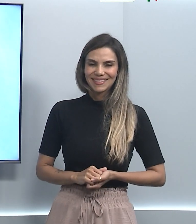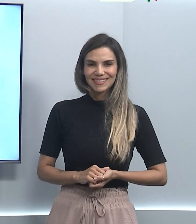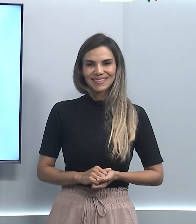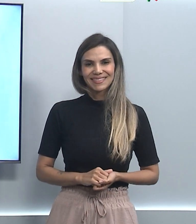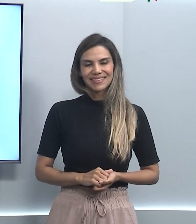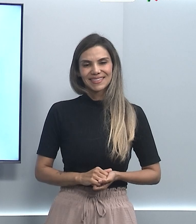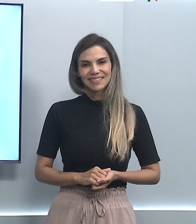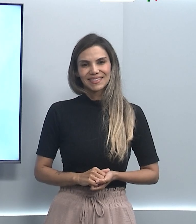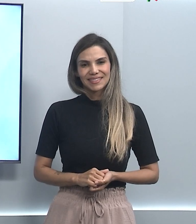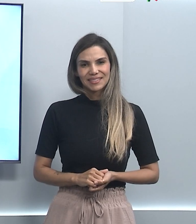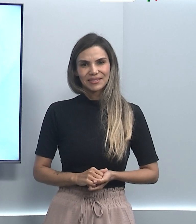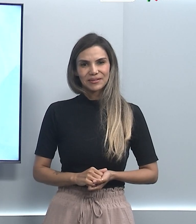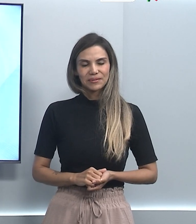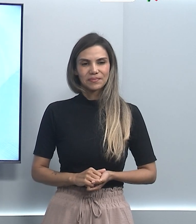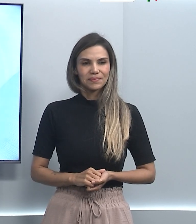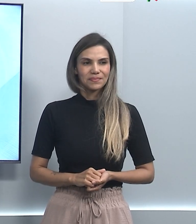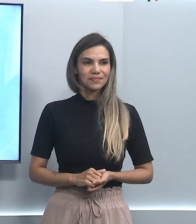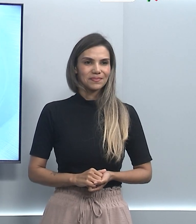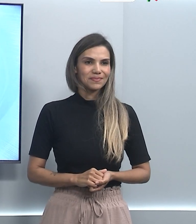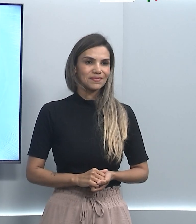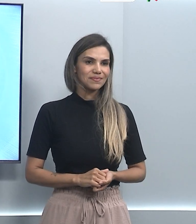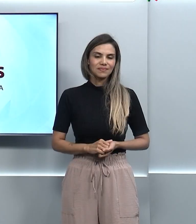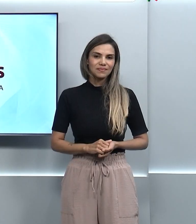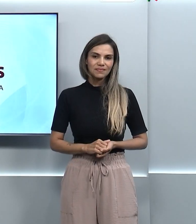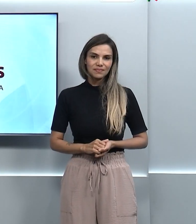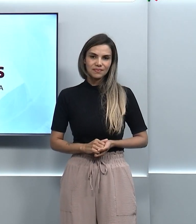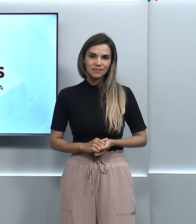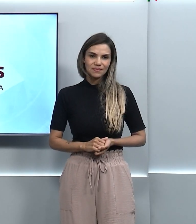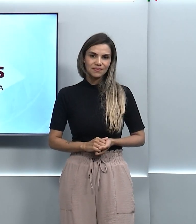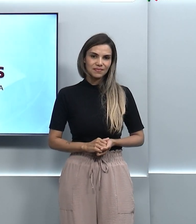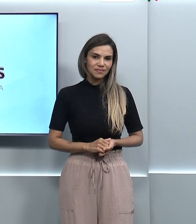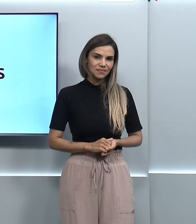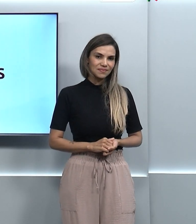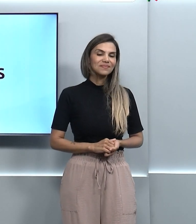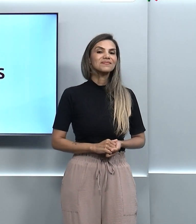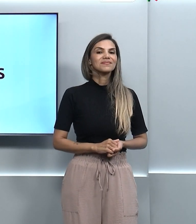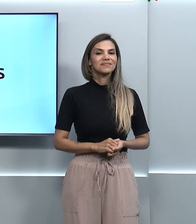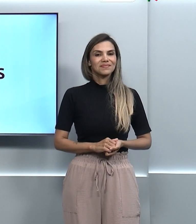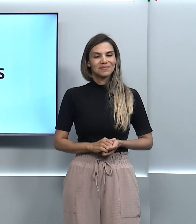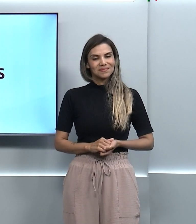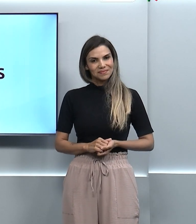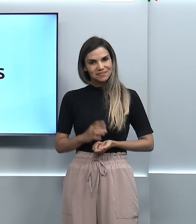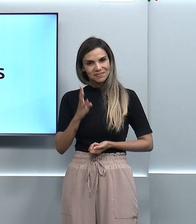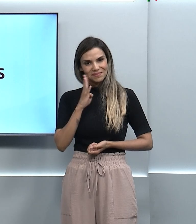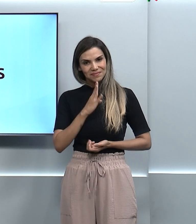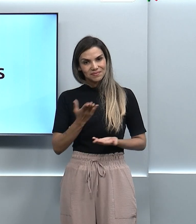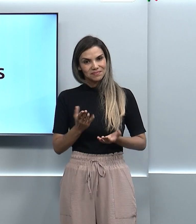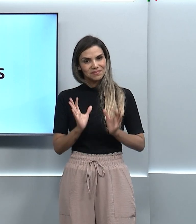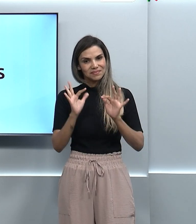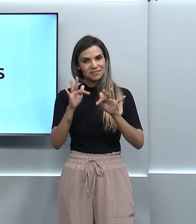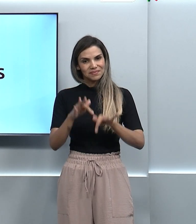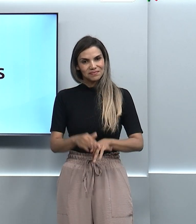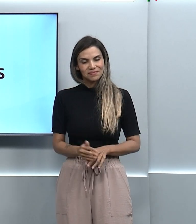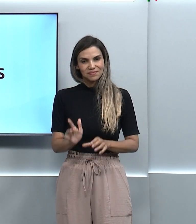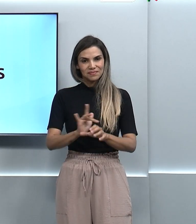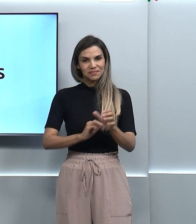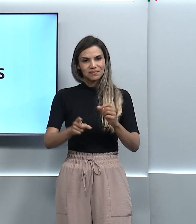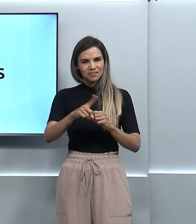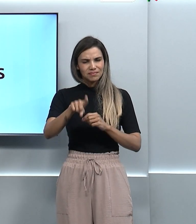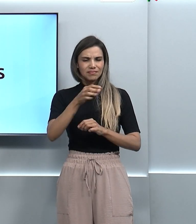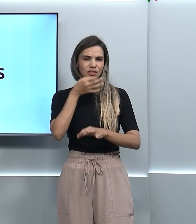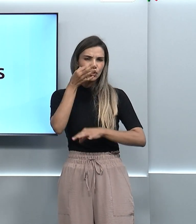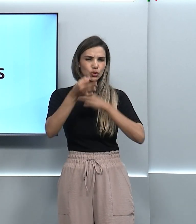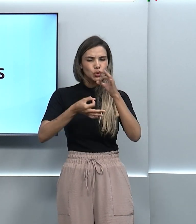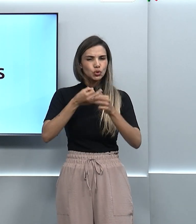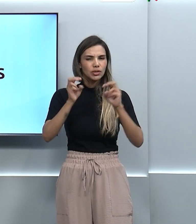Legal, né? Nosso programa chegou ao fim. Se você quiser sugerir alguma